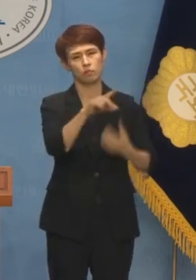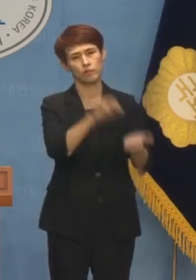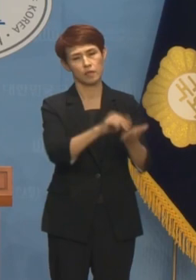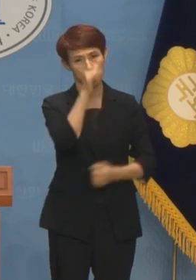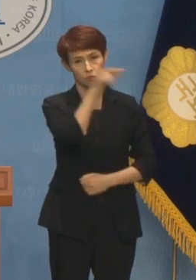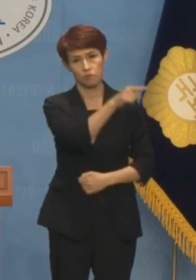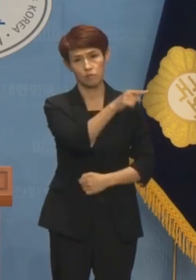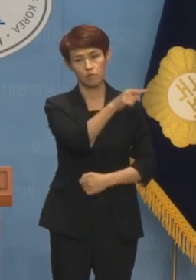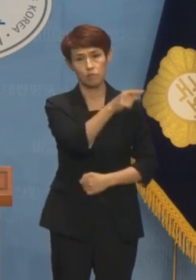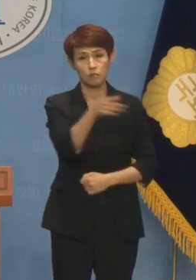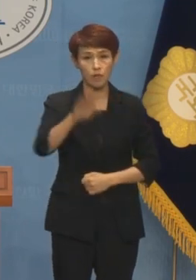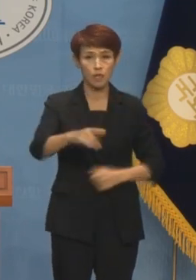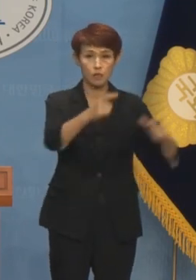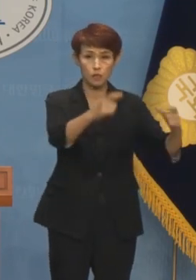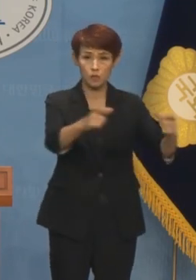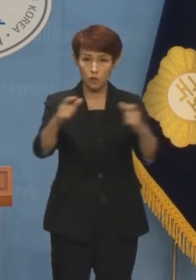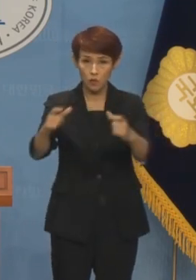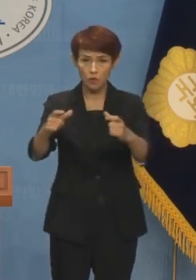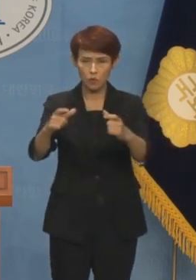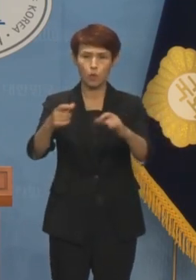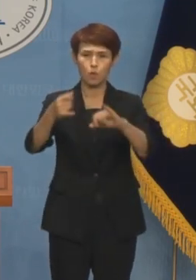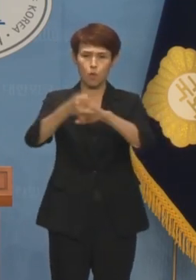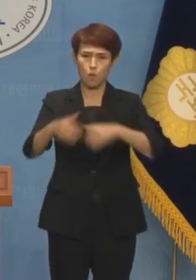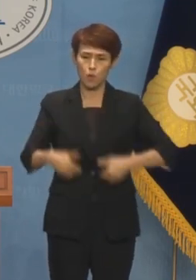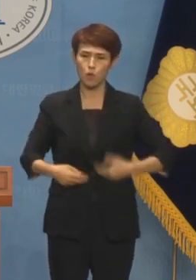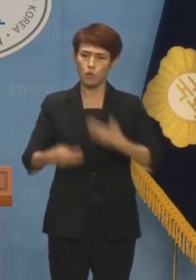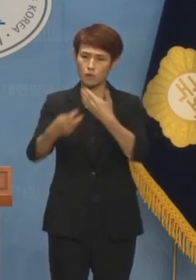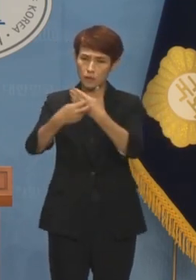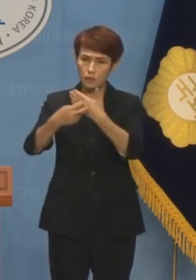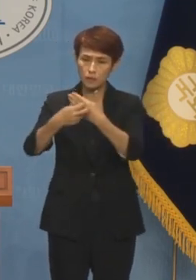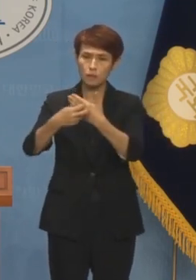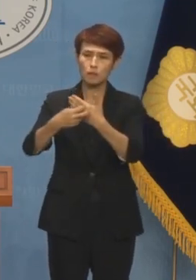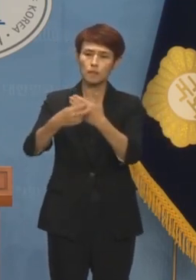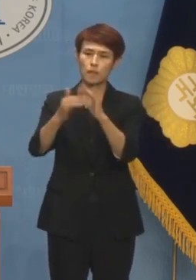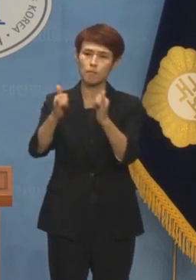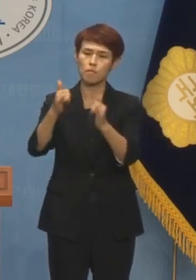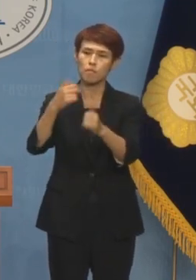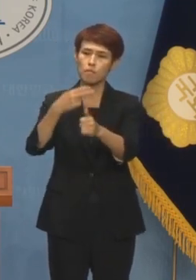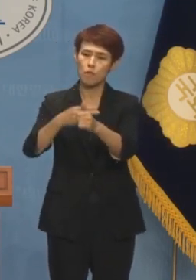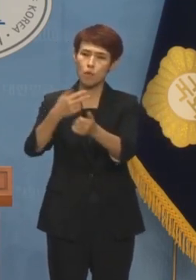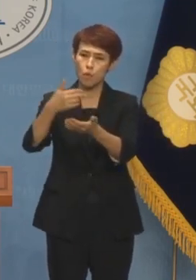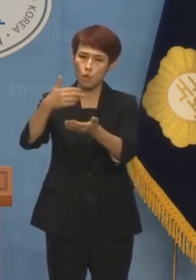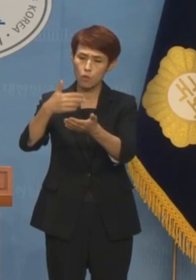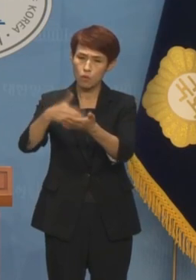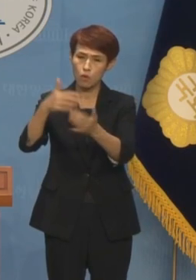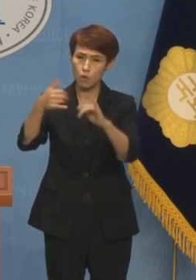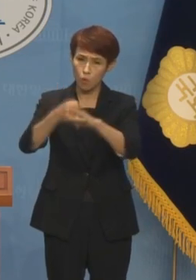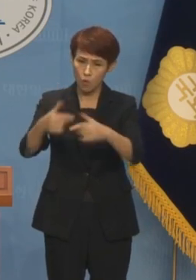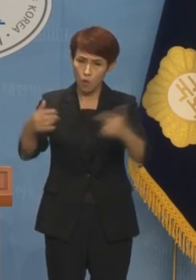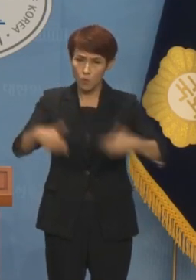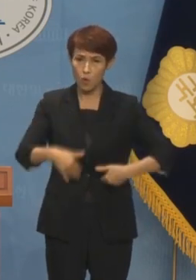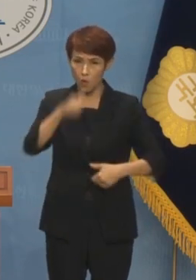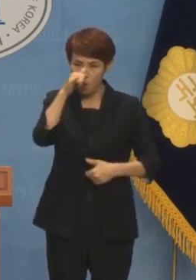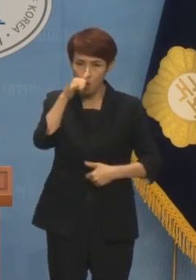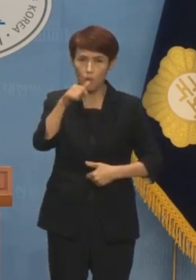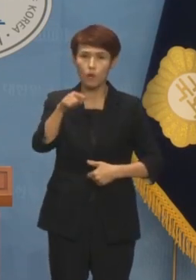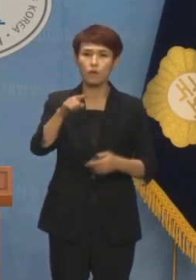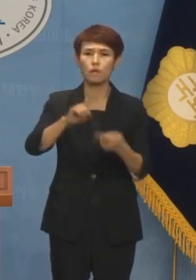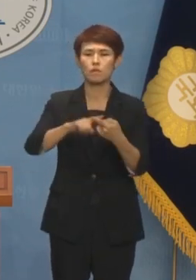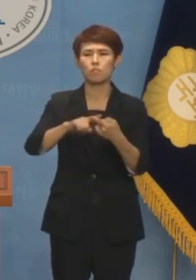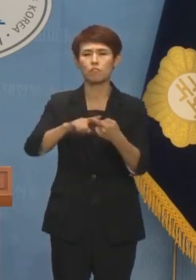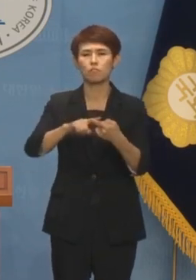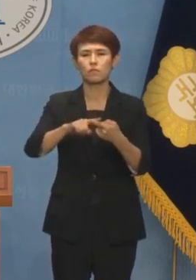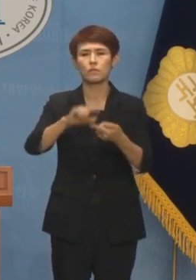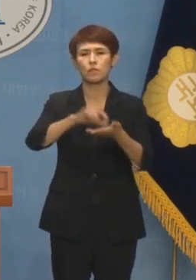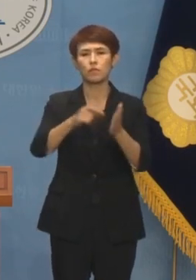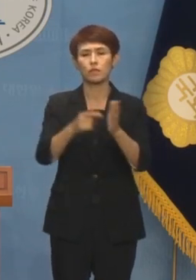있지만 지역과 필수 의료 붕괴 상황을 충분히 알고 있는 의료계 또한 적정한 의대 정원